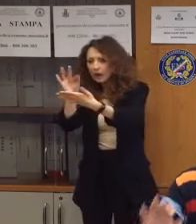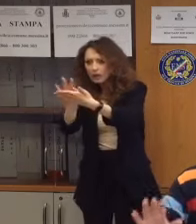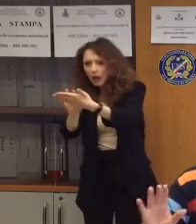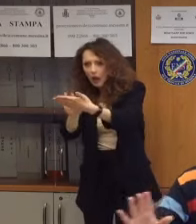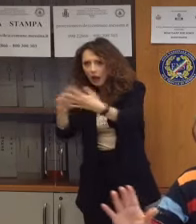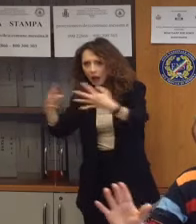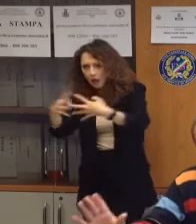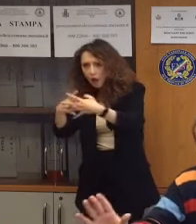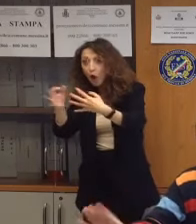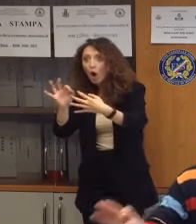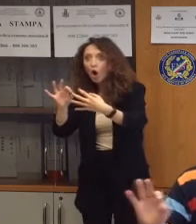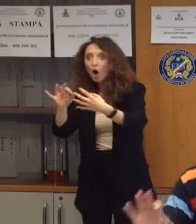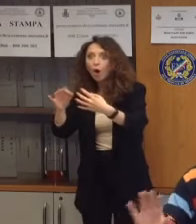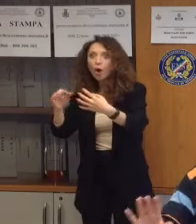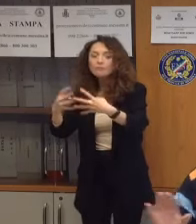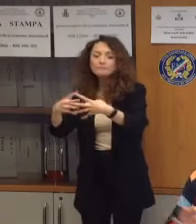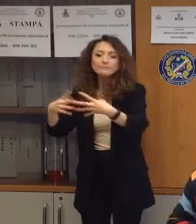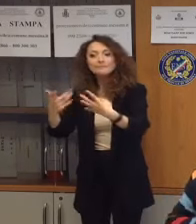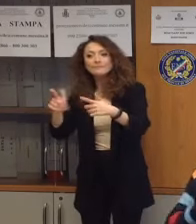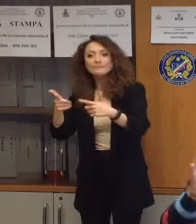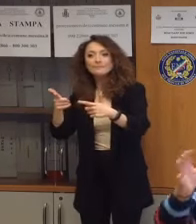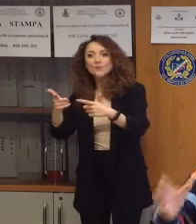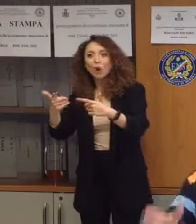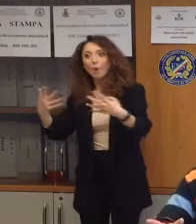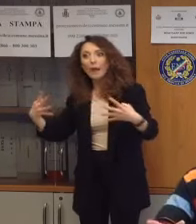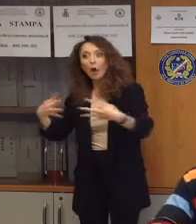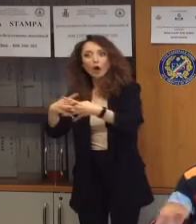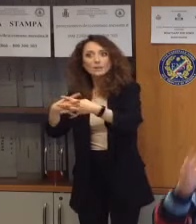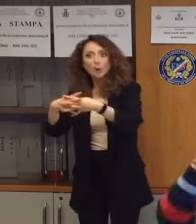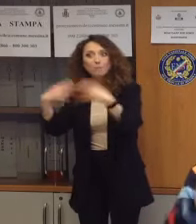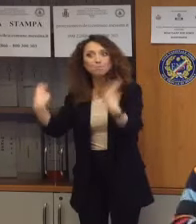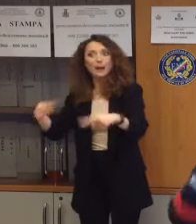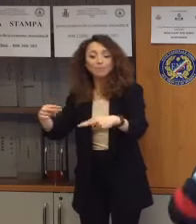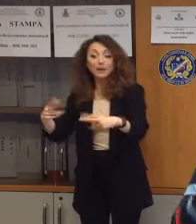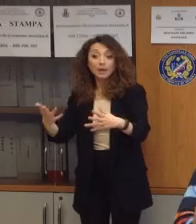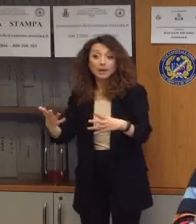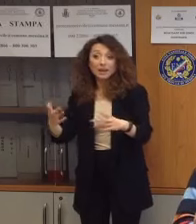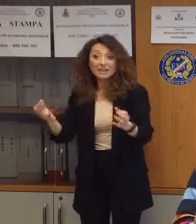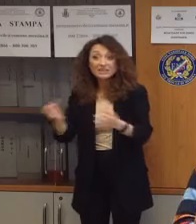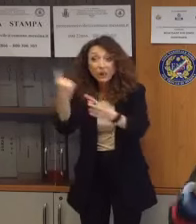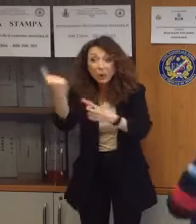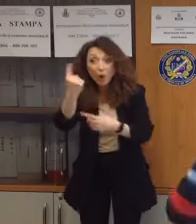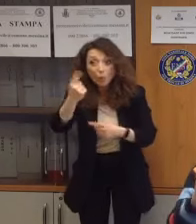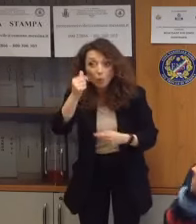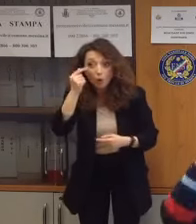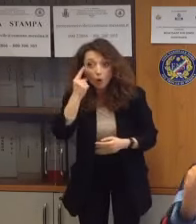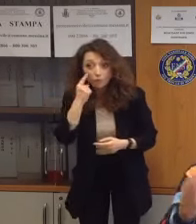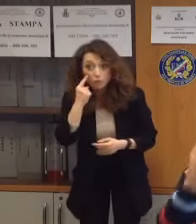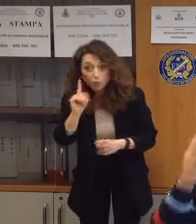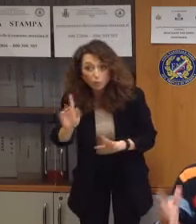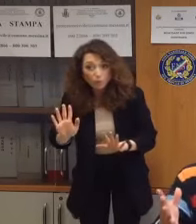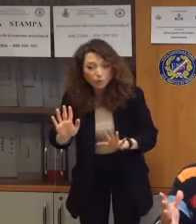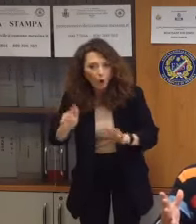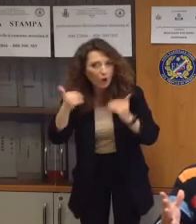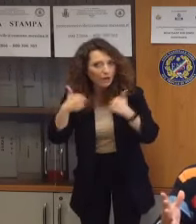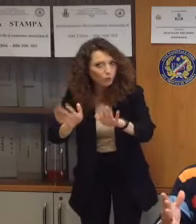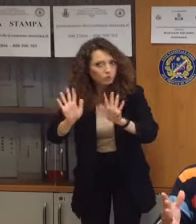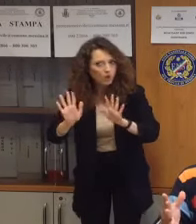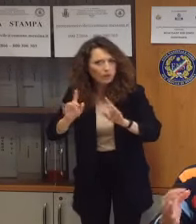se qualcuno ha fatto il furbo ancora in tempo a rinunciare, meglio che rinunciate voi, non vi fate beccare da